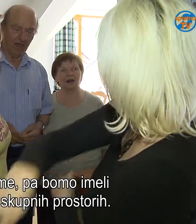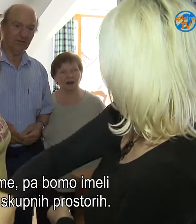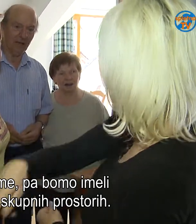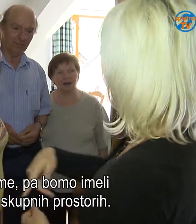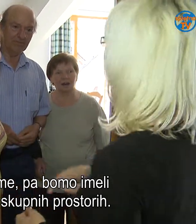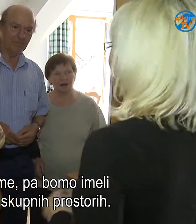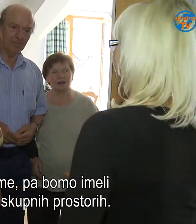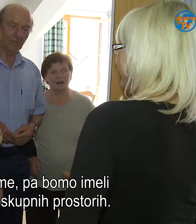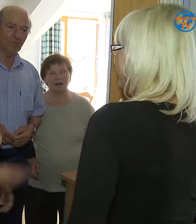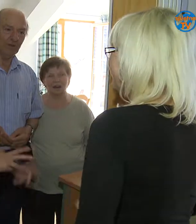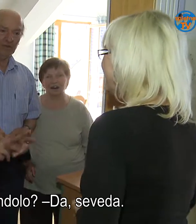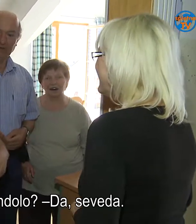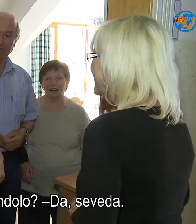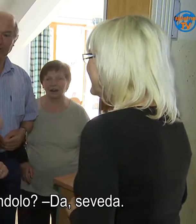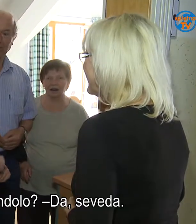dvorani.